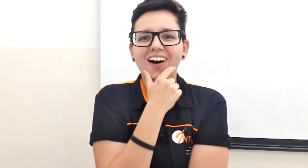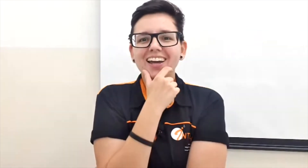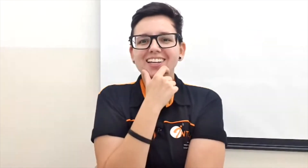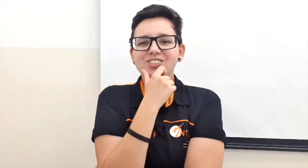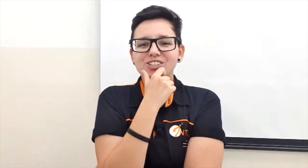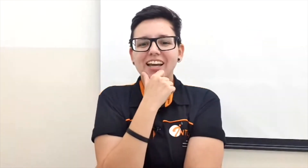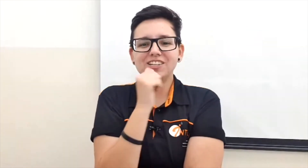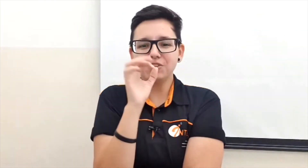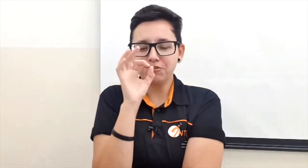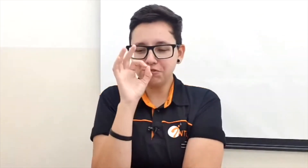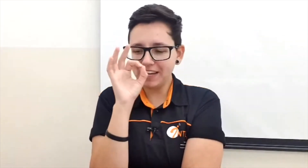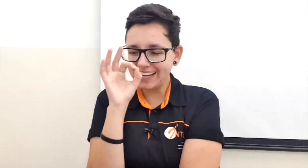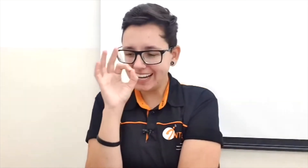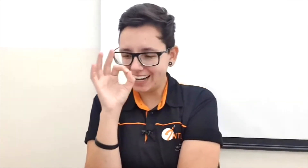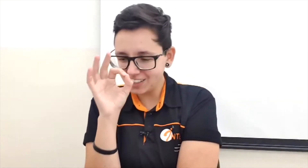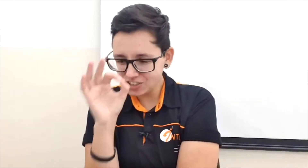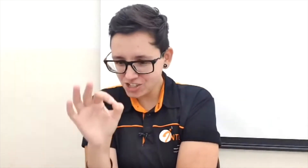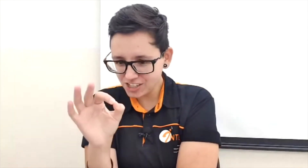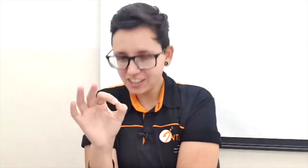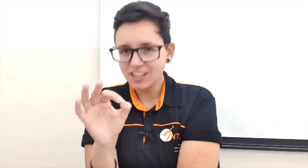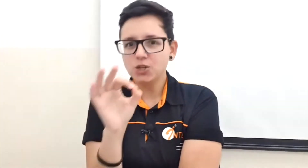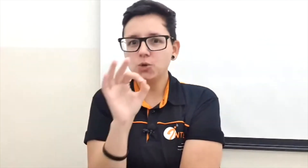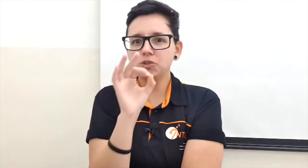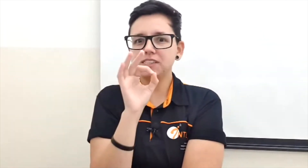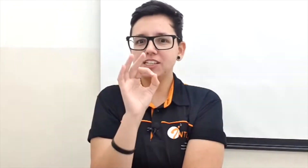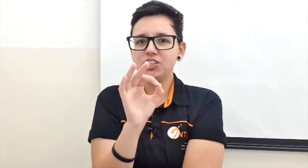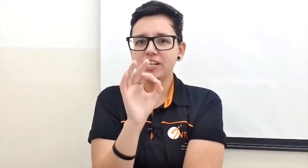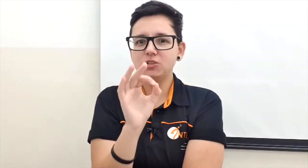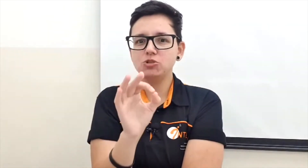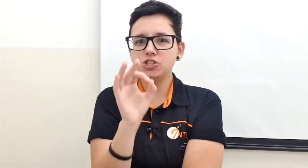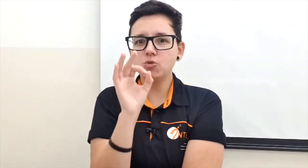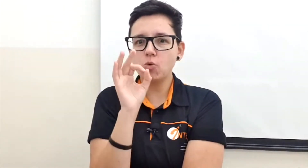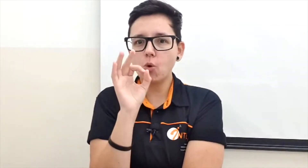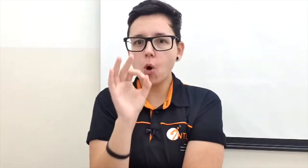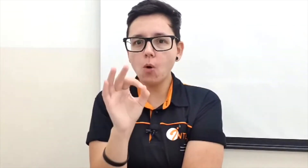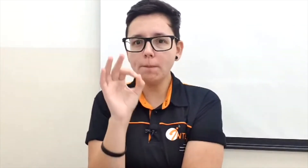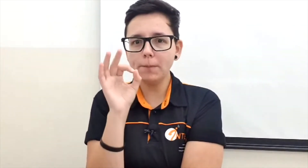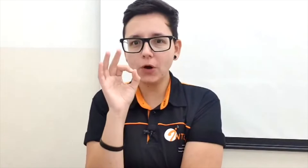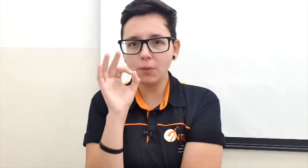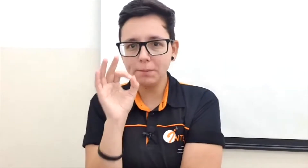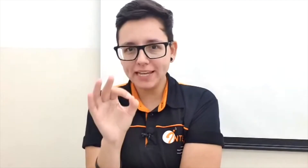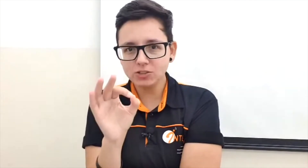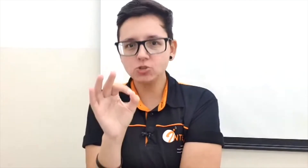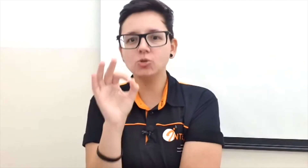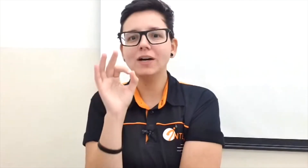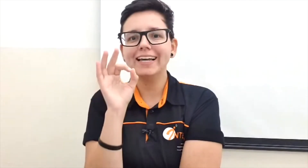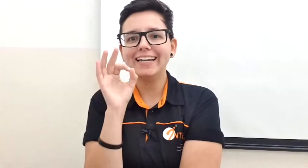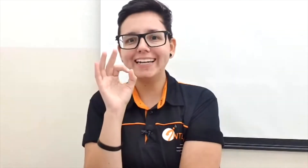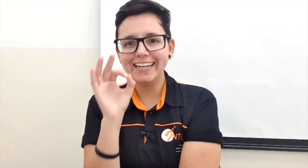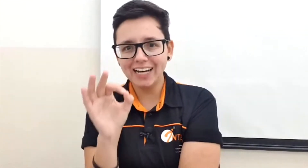Olha isso, gente. Ficante no sentido de um compromisso